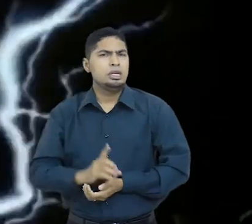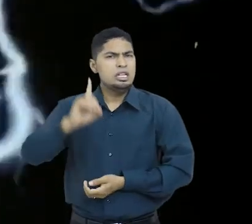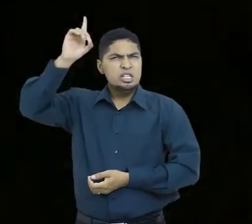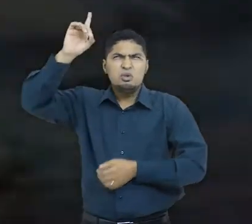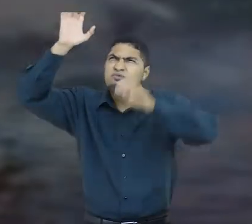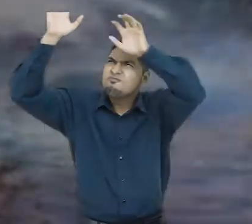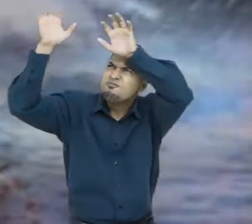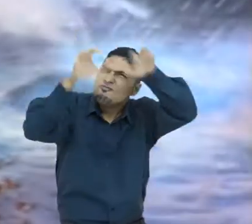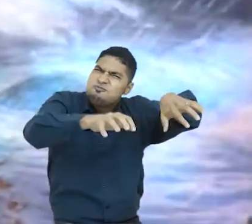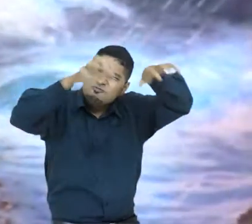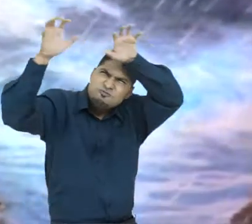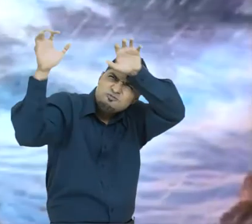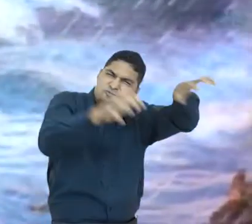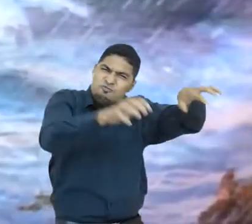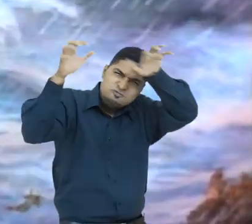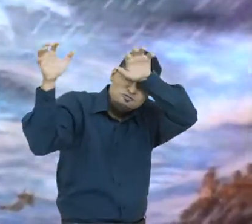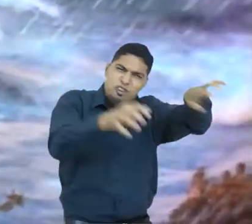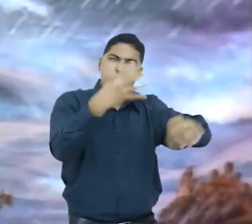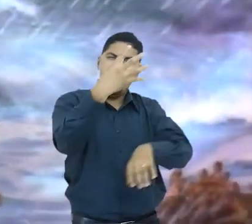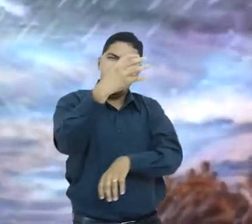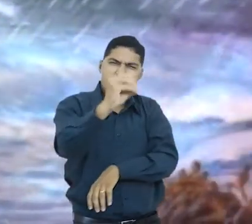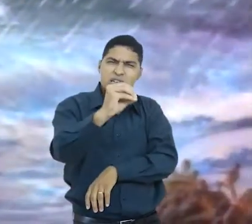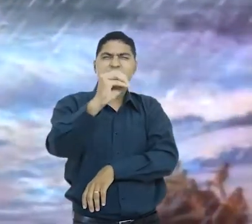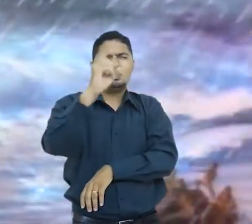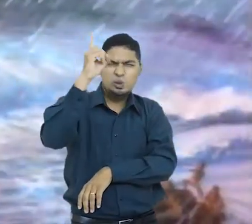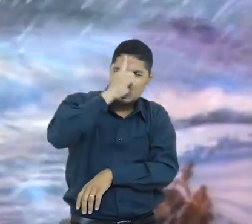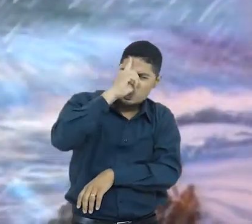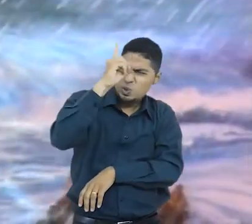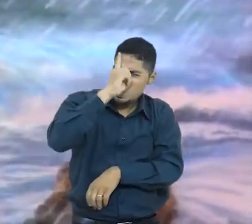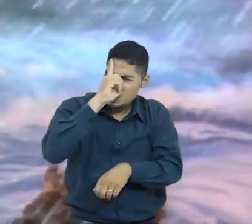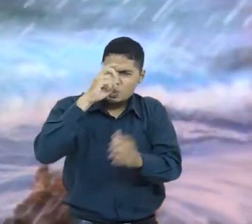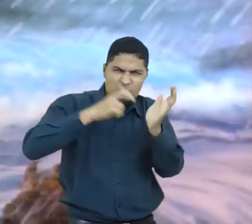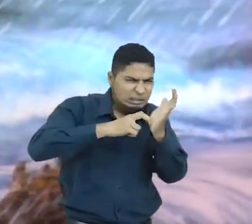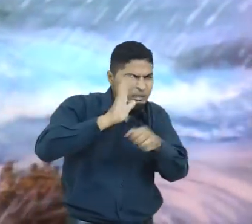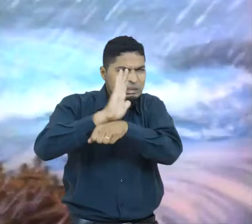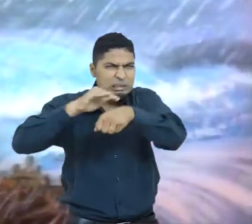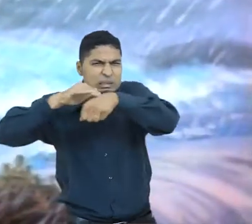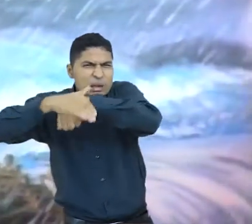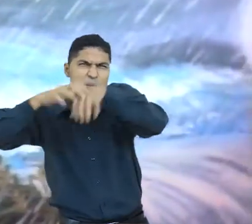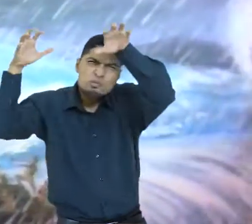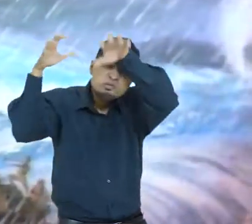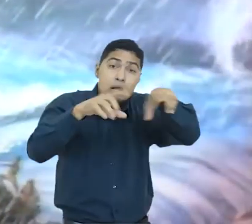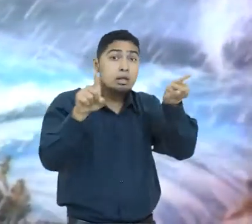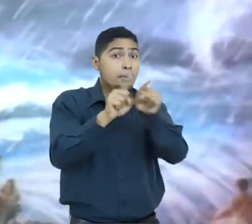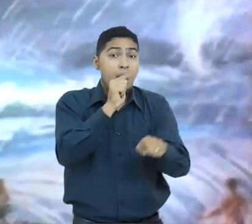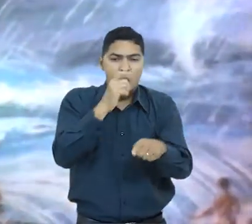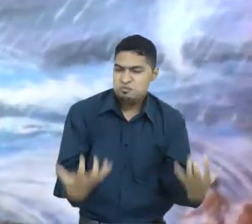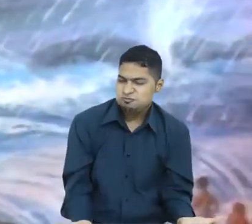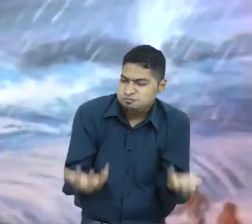Deus mandou chuva durante 40 dias e 40 noites. A água também jorrava do fundo da terra e ia